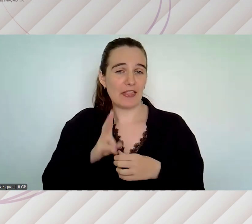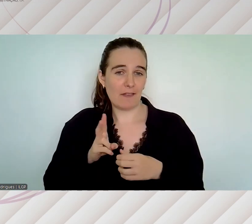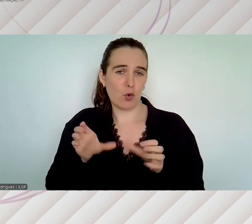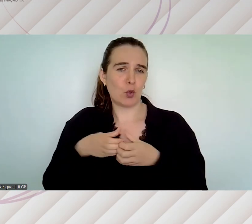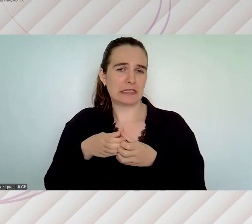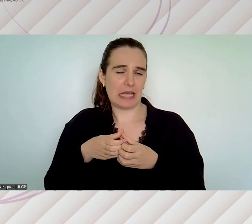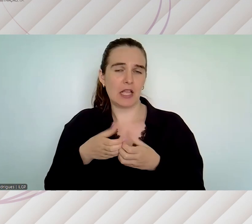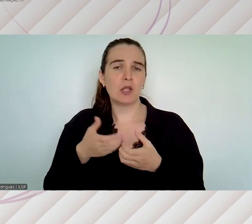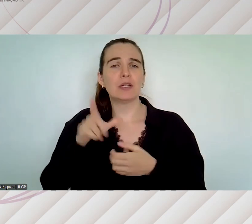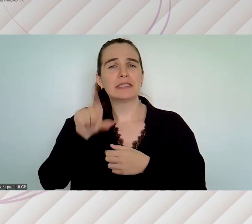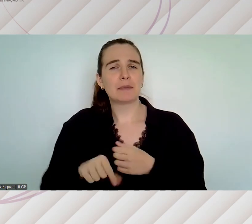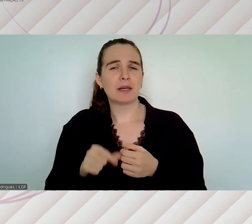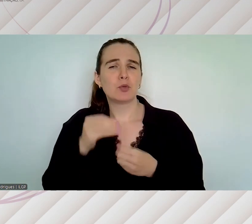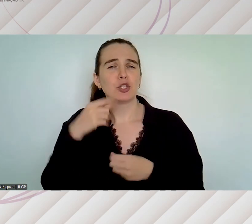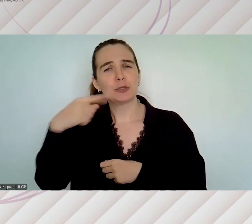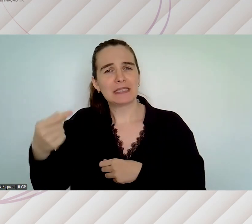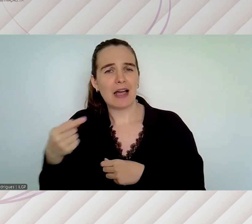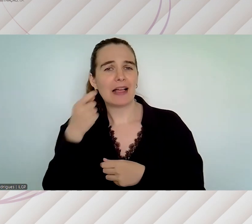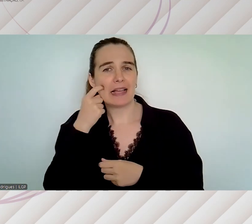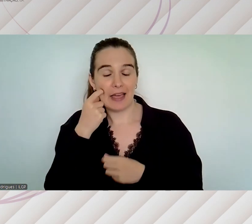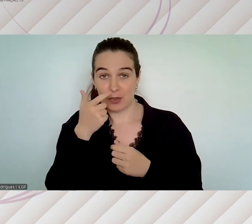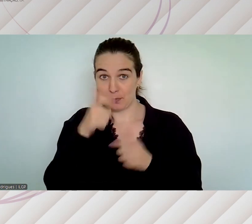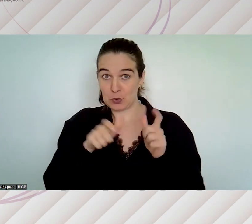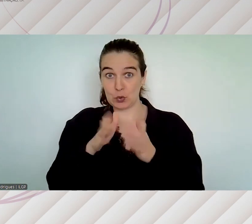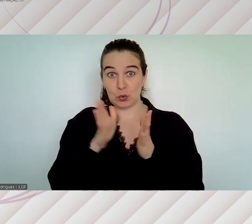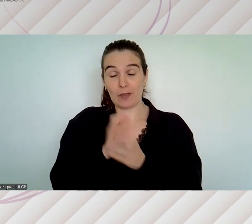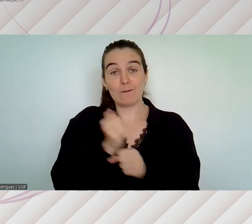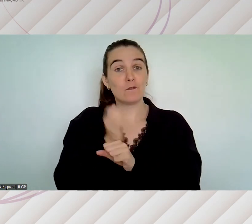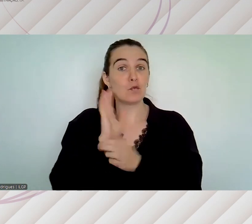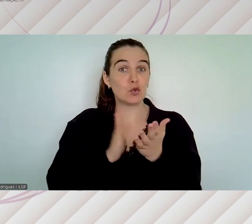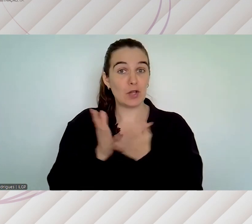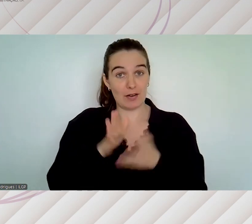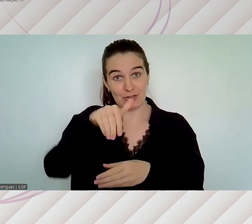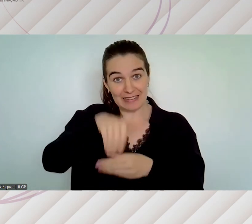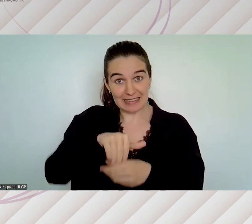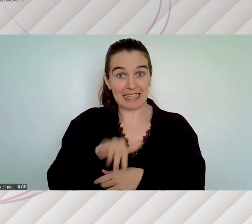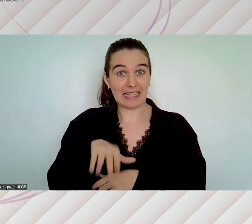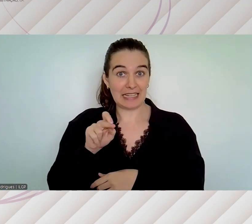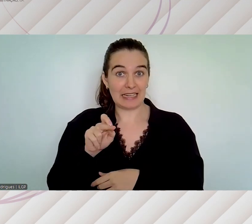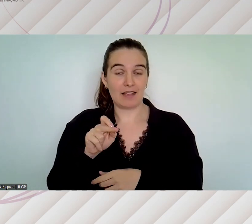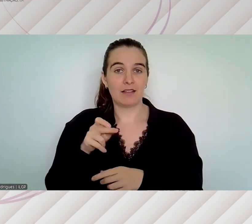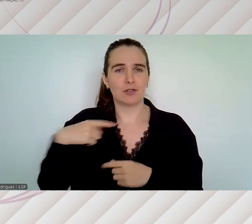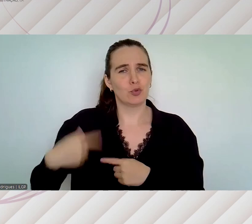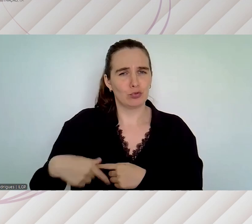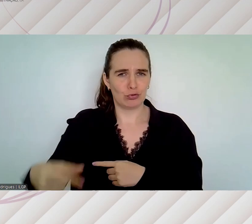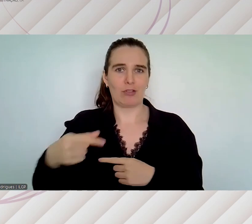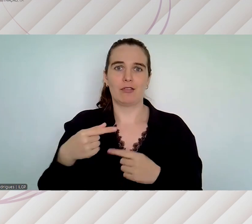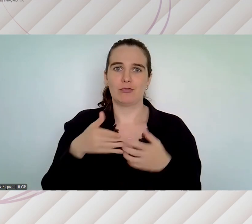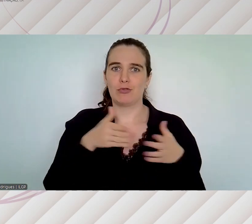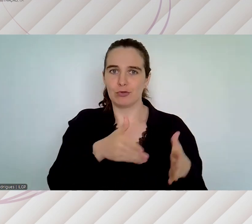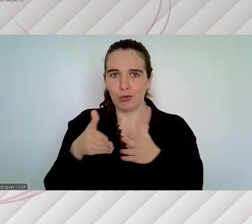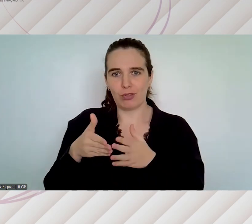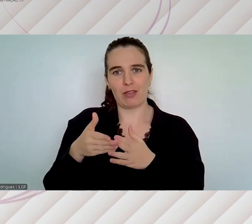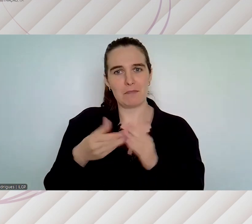INA e muito em especial também a todos os trabalhadores que no INA fazem todos os dias mais